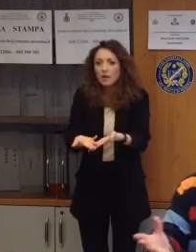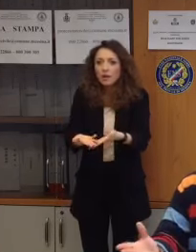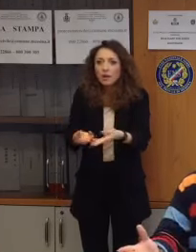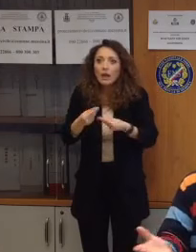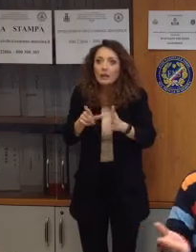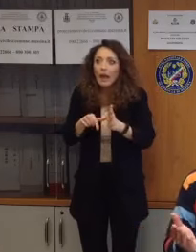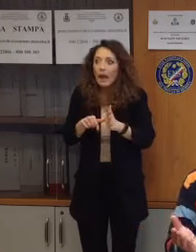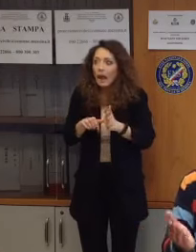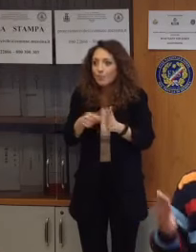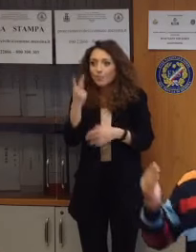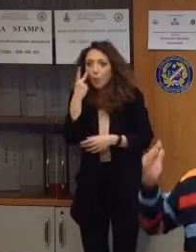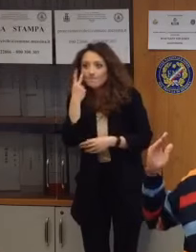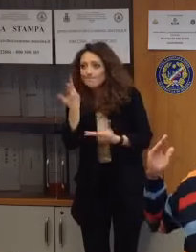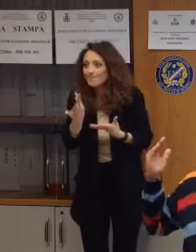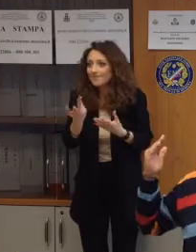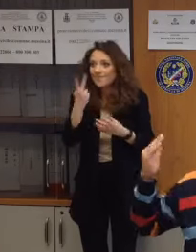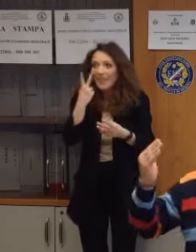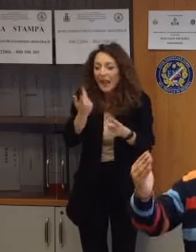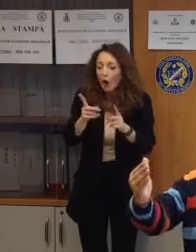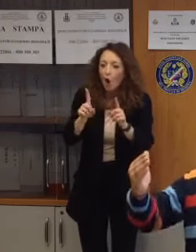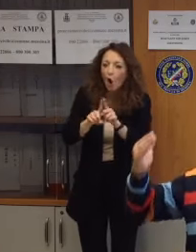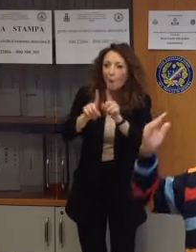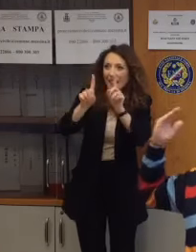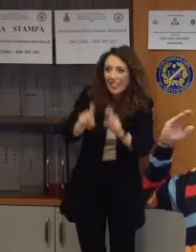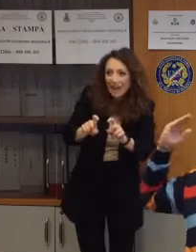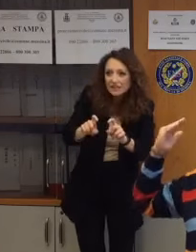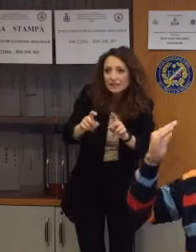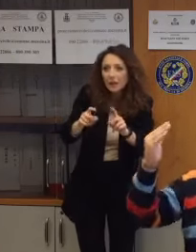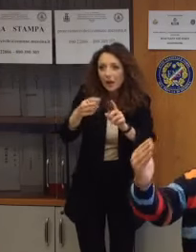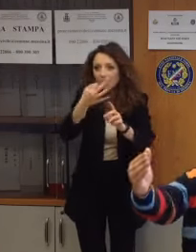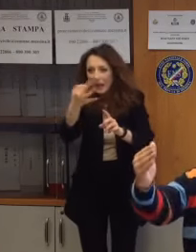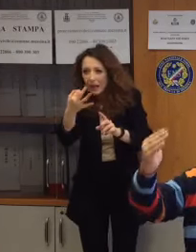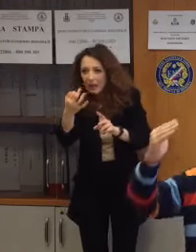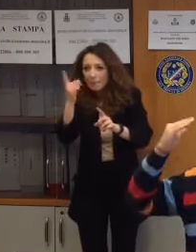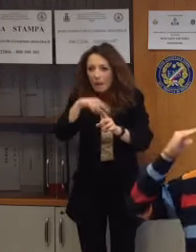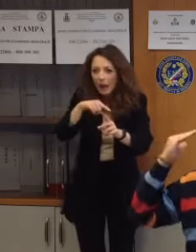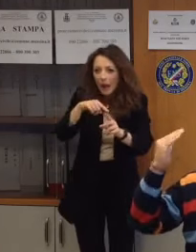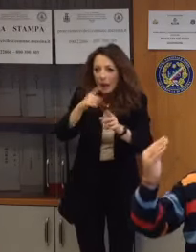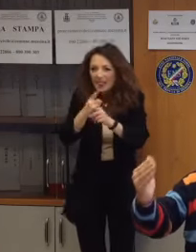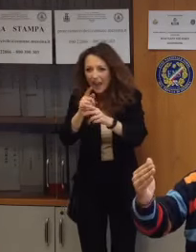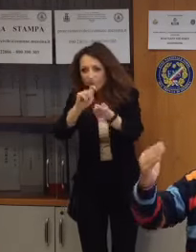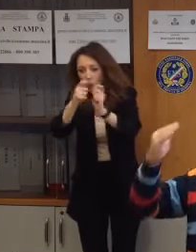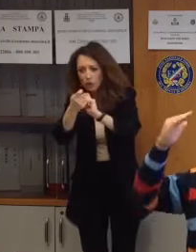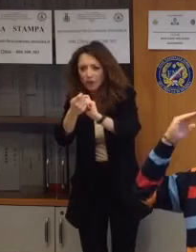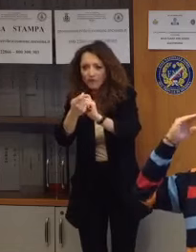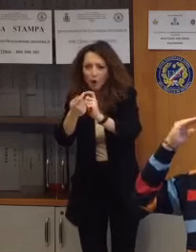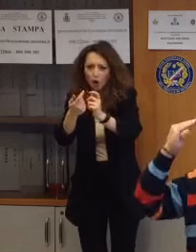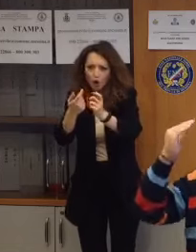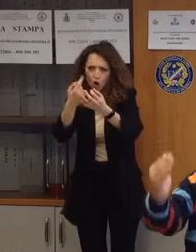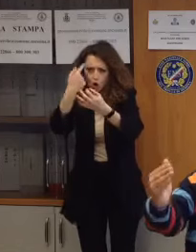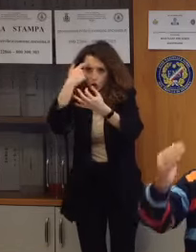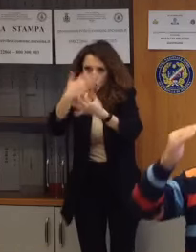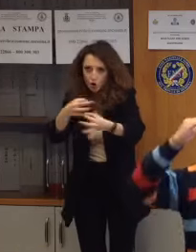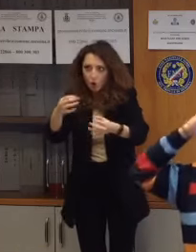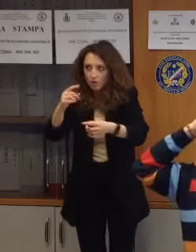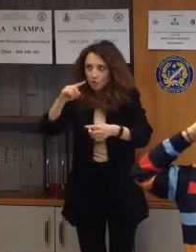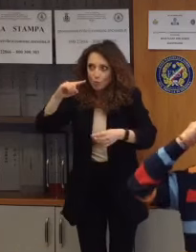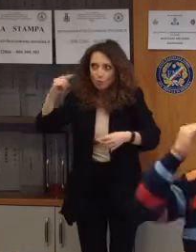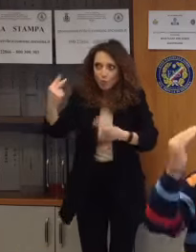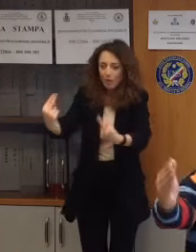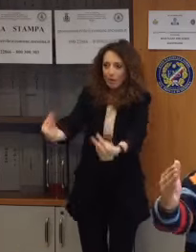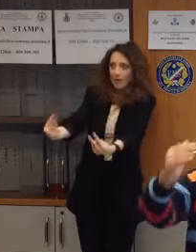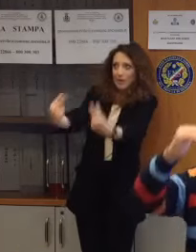testarlo, quindi non siamo lì come gli avvoltoi subito. Io capisco che siamo tutti là pronti per vedere dove